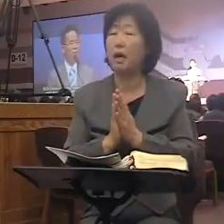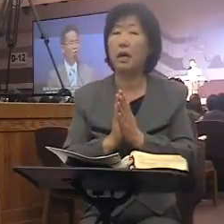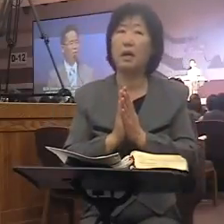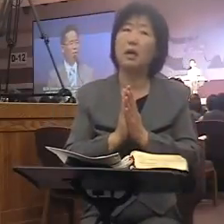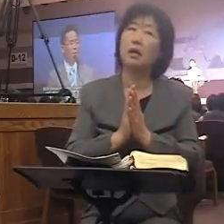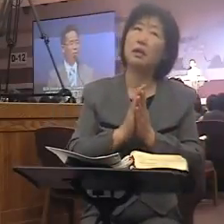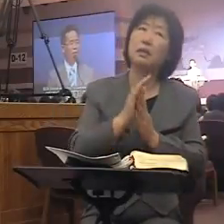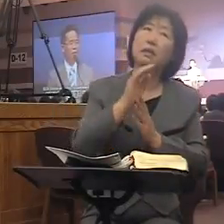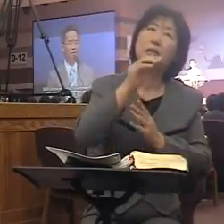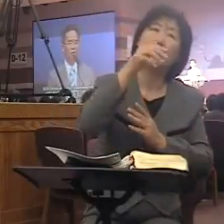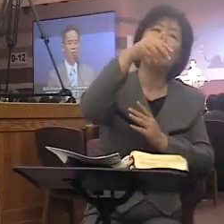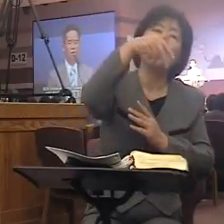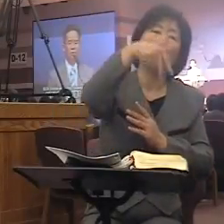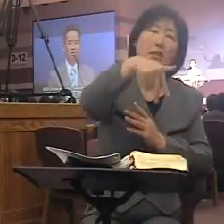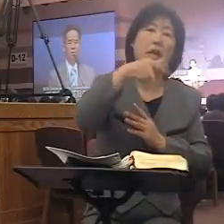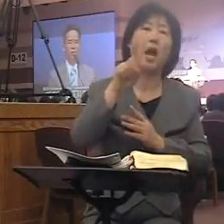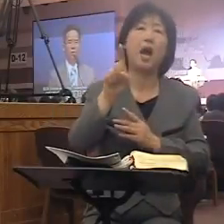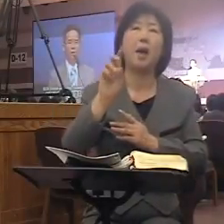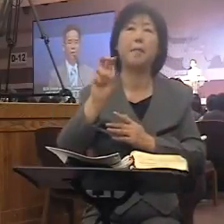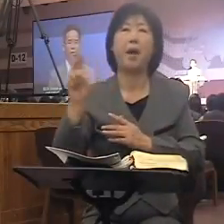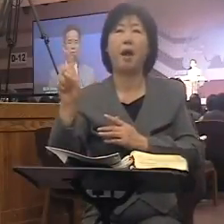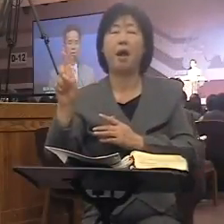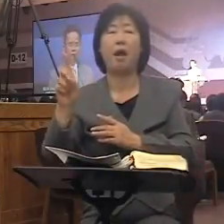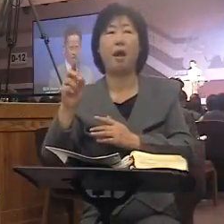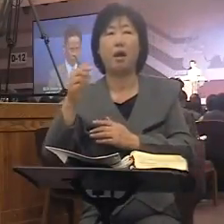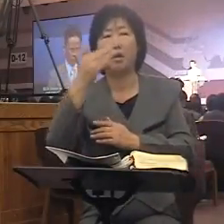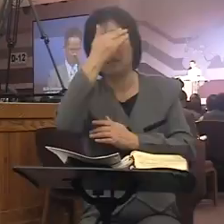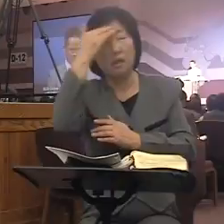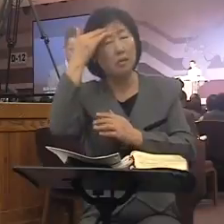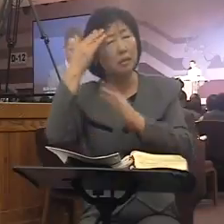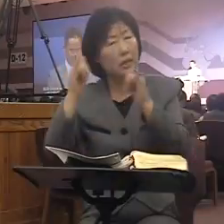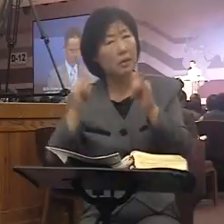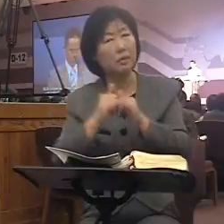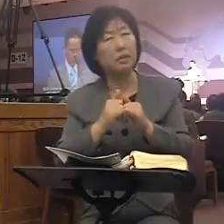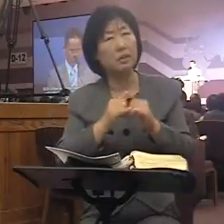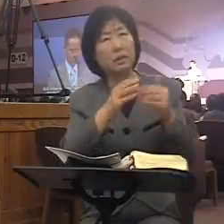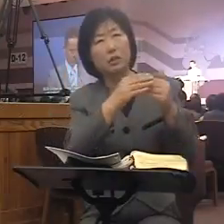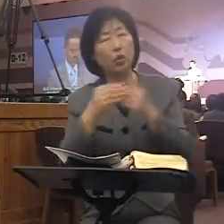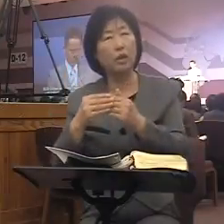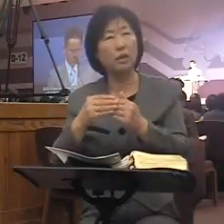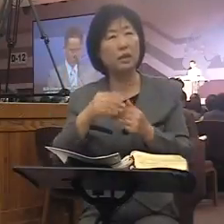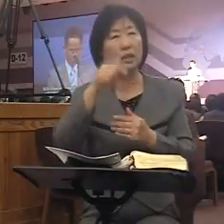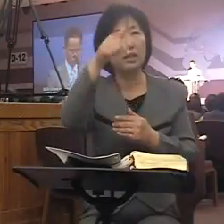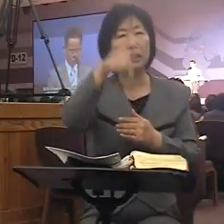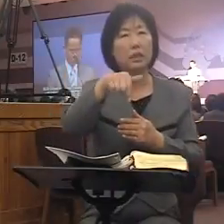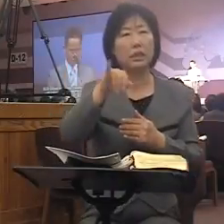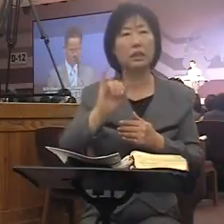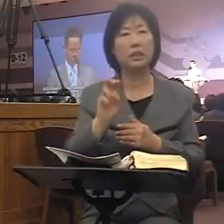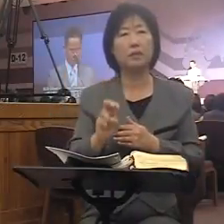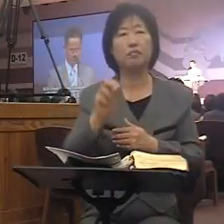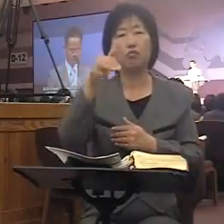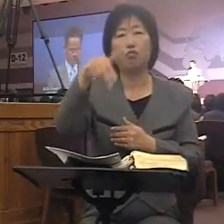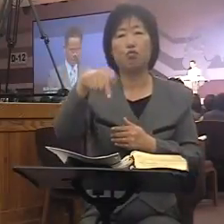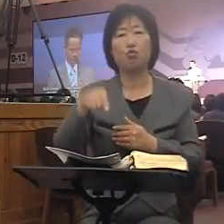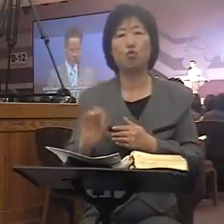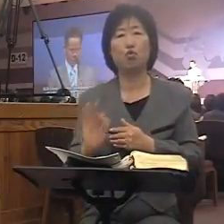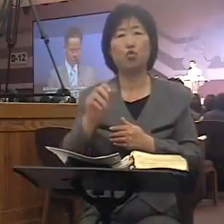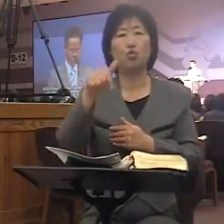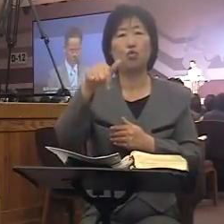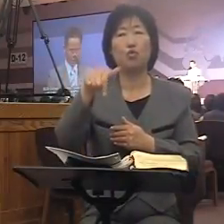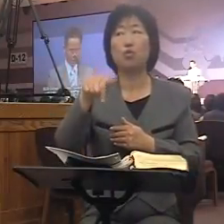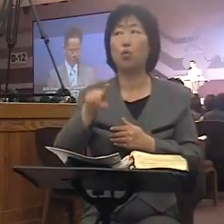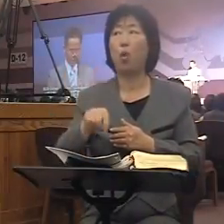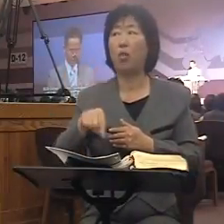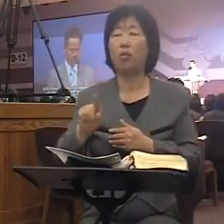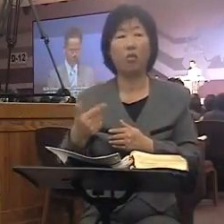아마 수천 명이 모이는 젊은이 집회들을 인도하시는 김충근 장로님, 김충근 교수님께서 이거